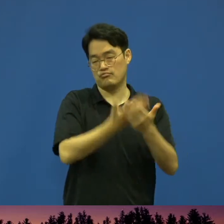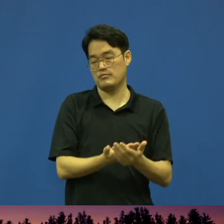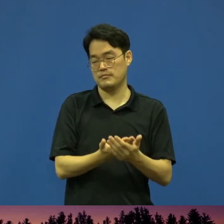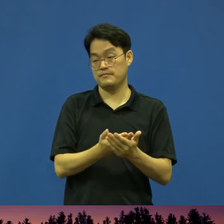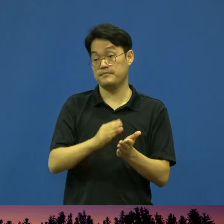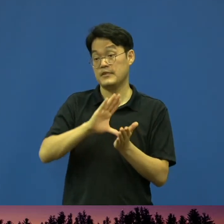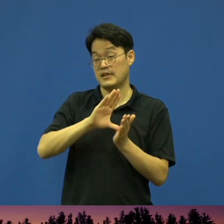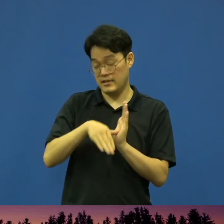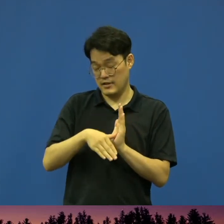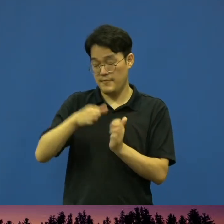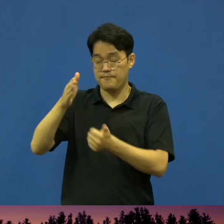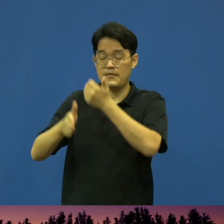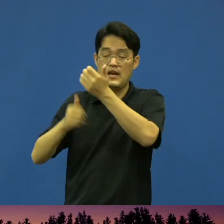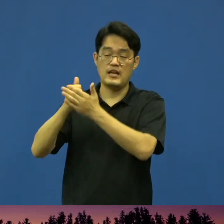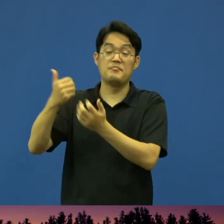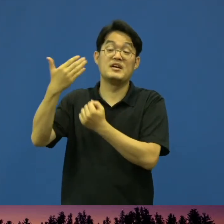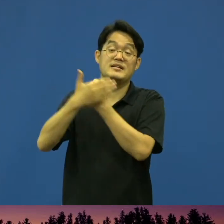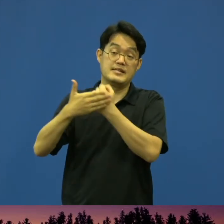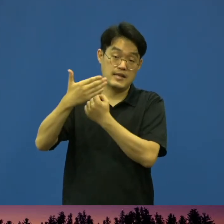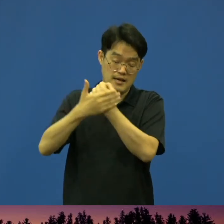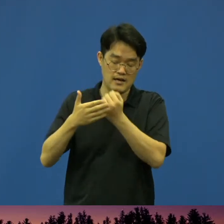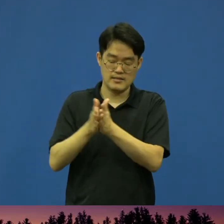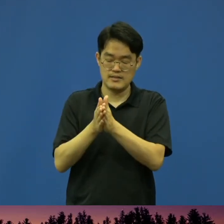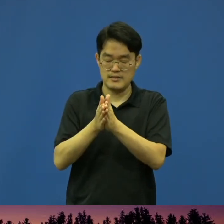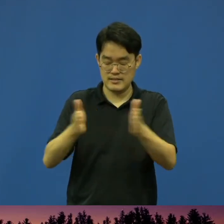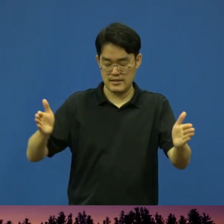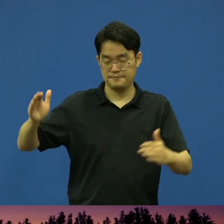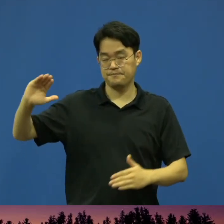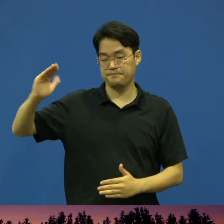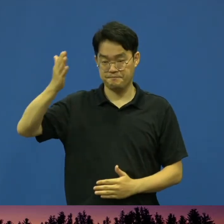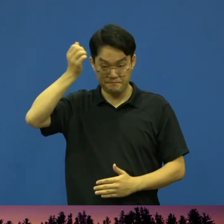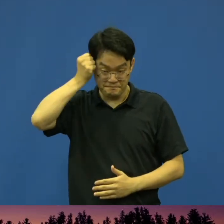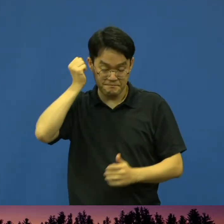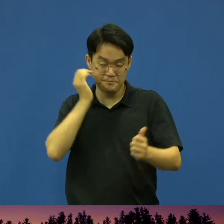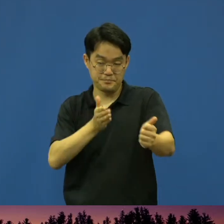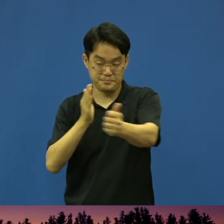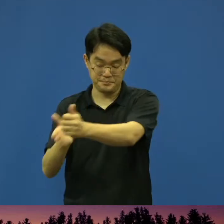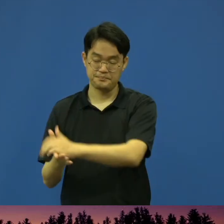그때만이 하나님의 은혜가 시작된다는 것을 기억하십시오.